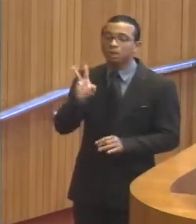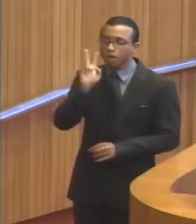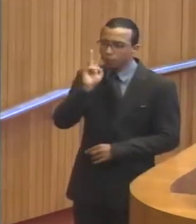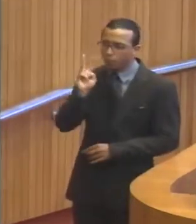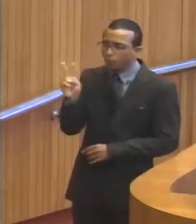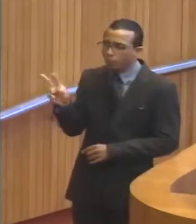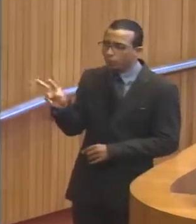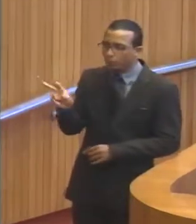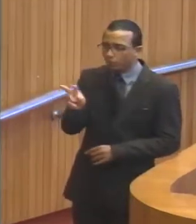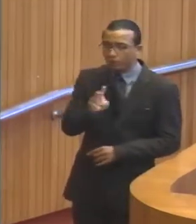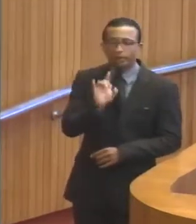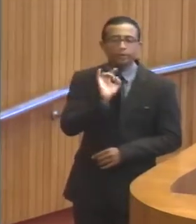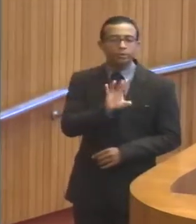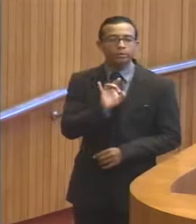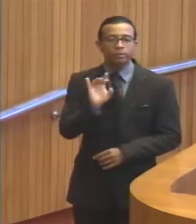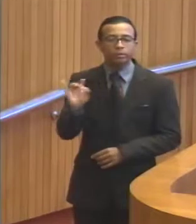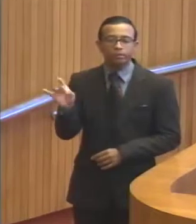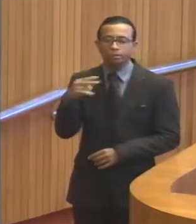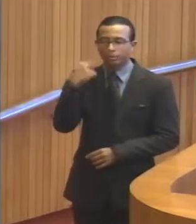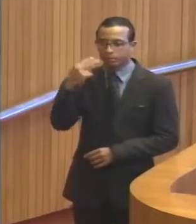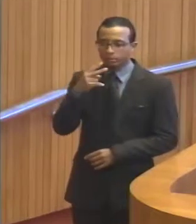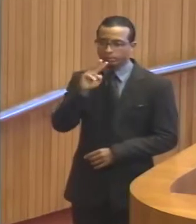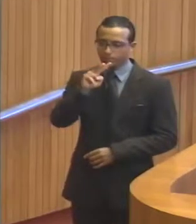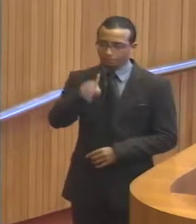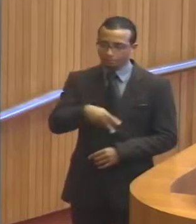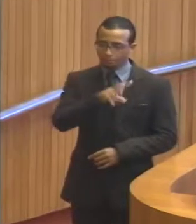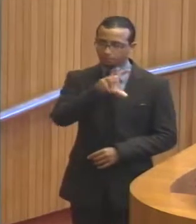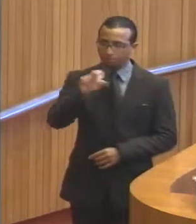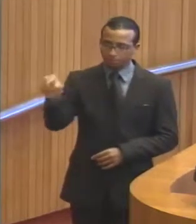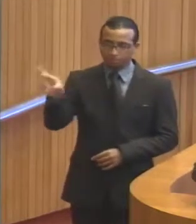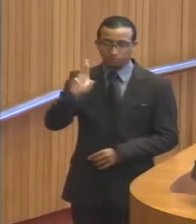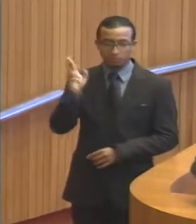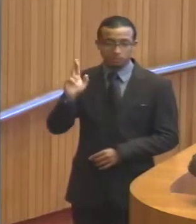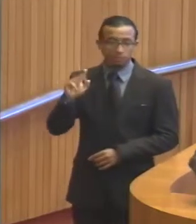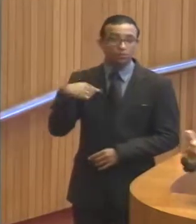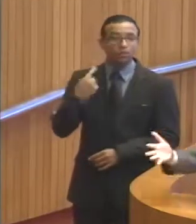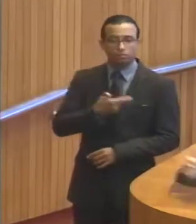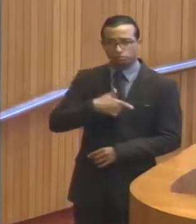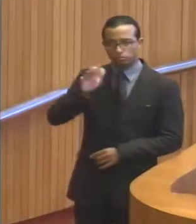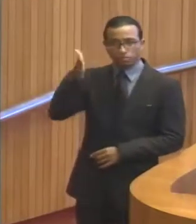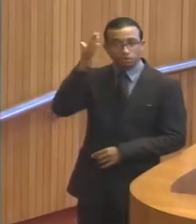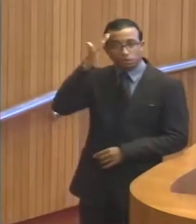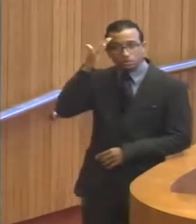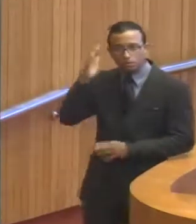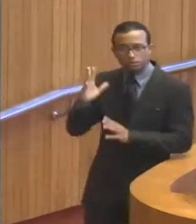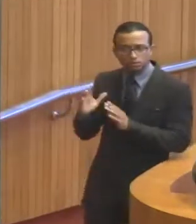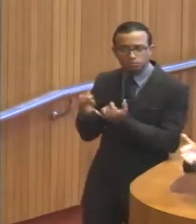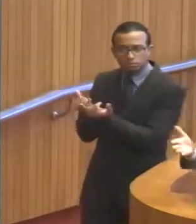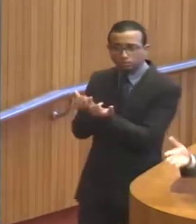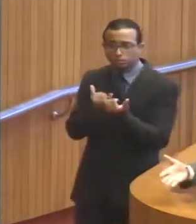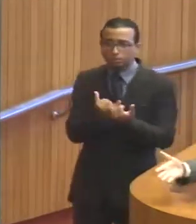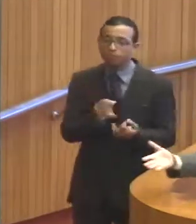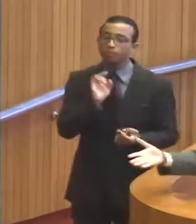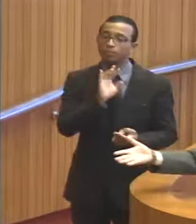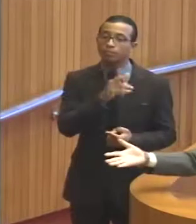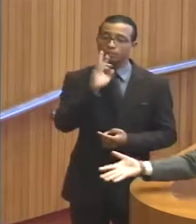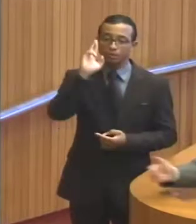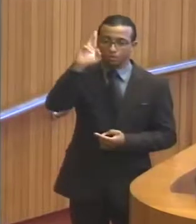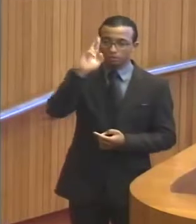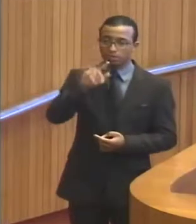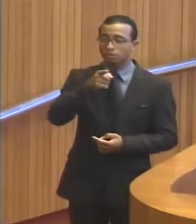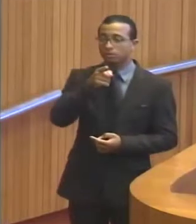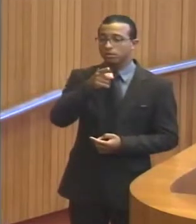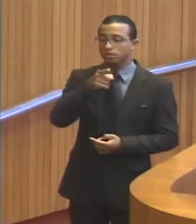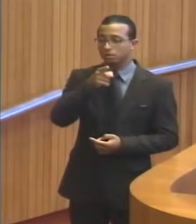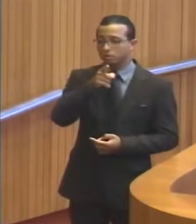Ele está dando para cada vereador R$ 2.500. É o que se sabe, o que se ouve, o que se diz. Para cada chefe político, 15 a